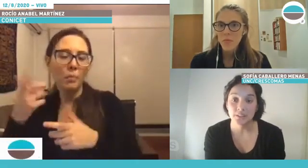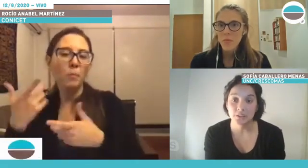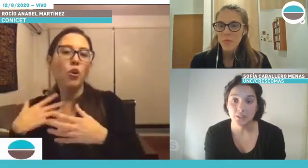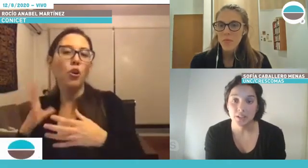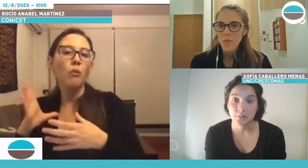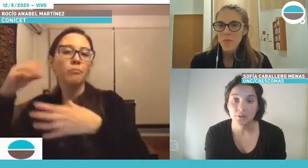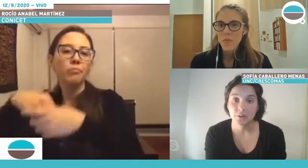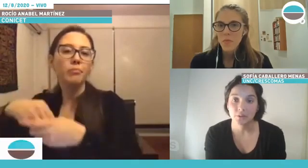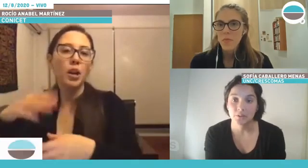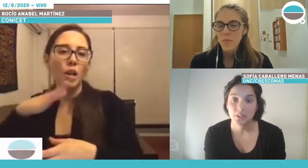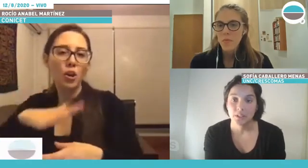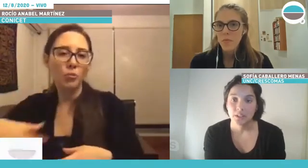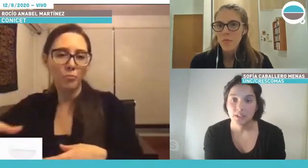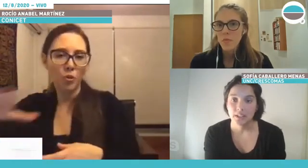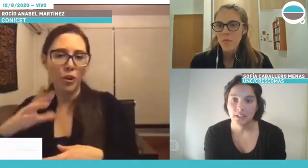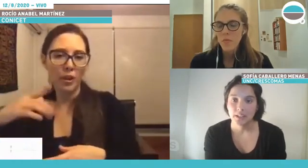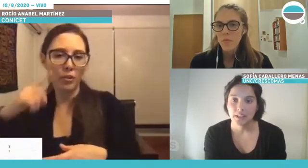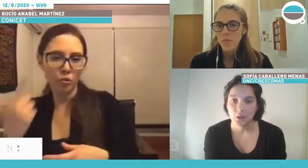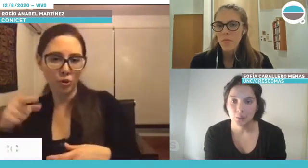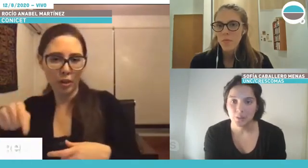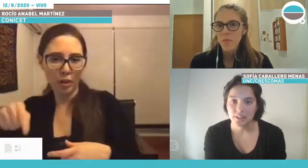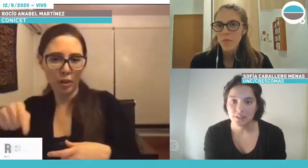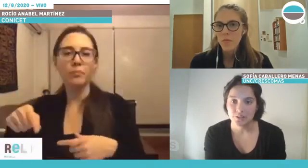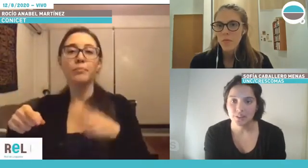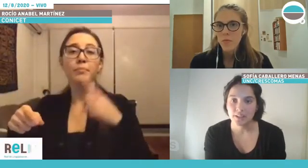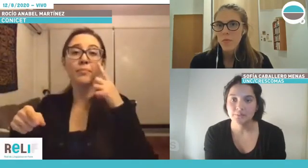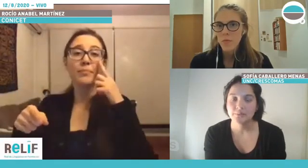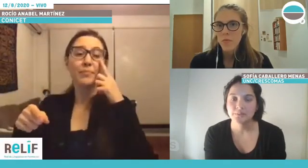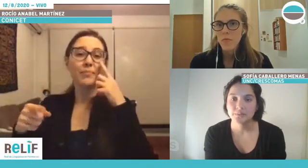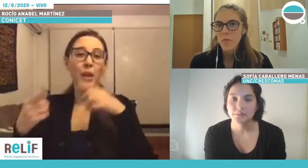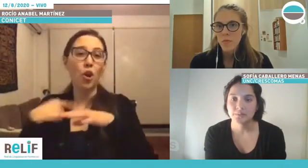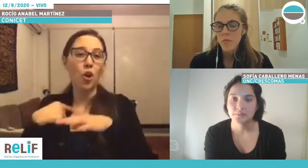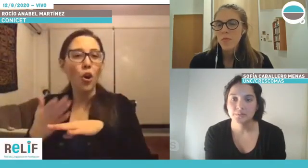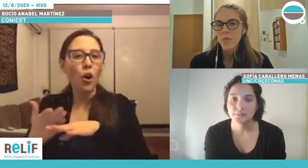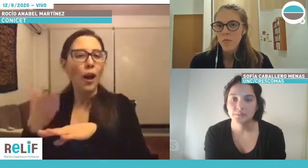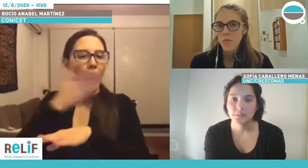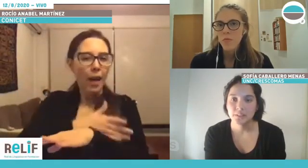empecé el contacto, digamos, con la comunidad sorda.